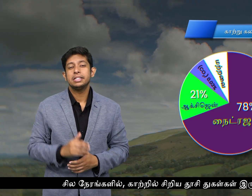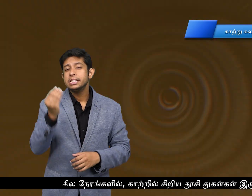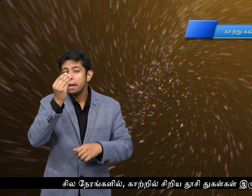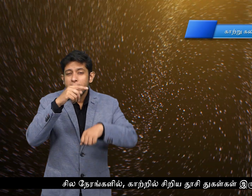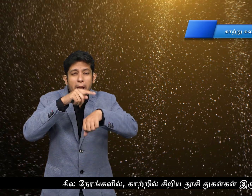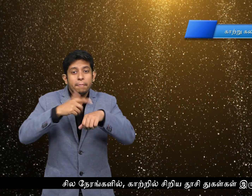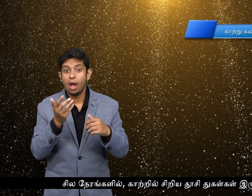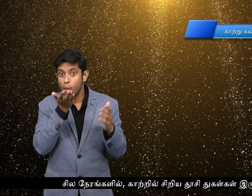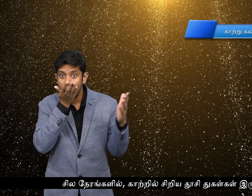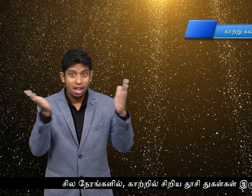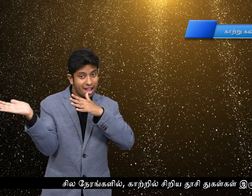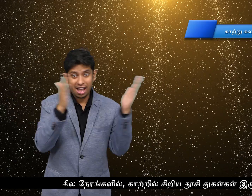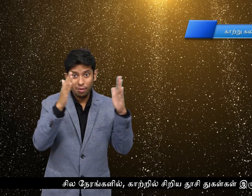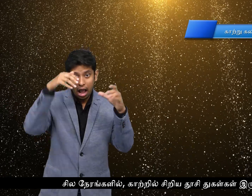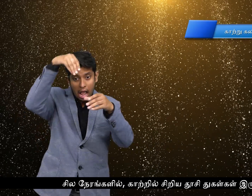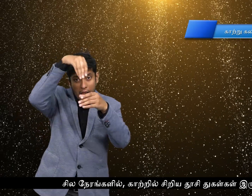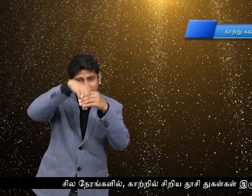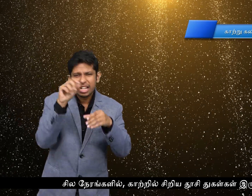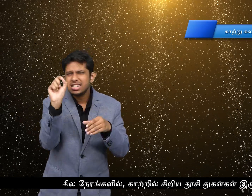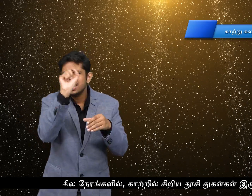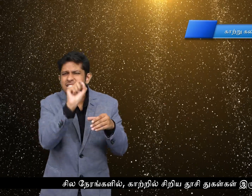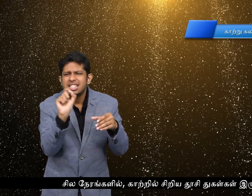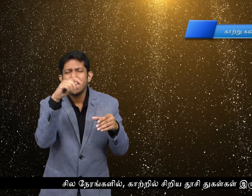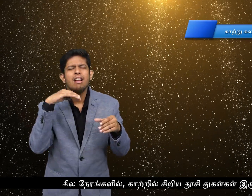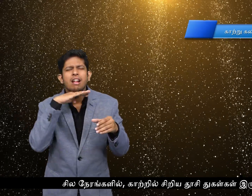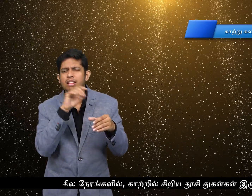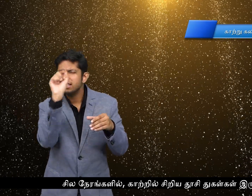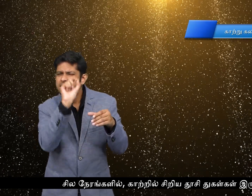சில நேரங்களில் காற்றில் சிறிய தூசி துகள்கள் இருக்கும்.